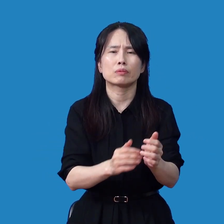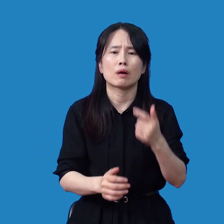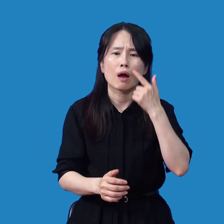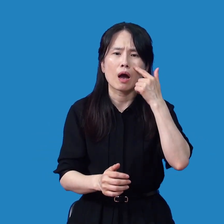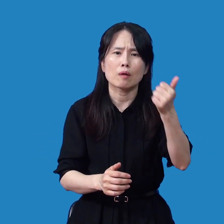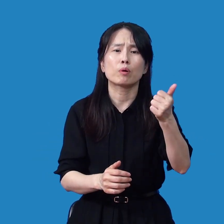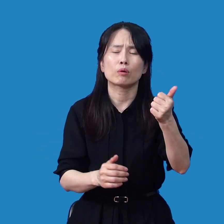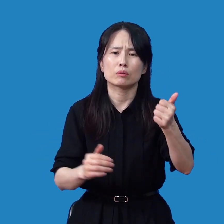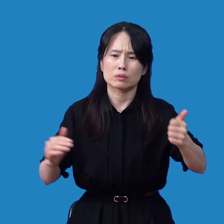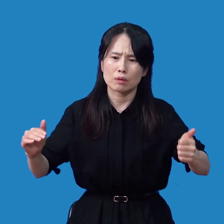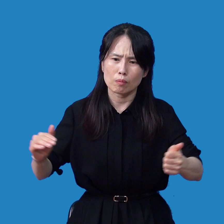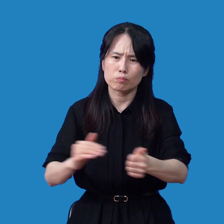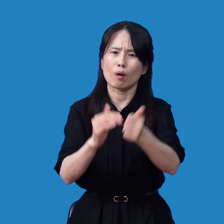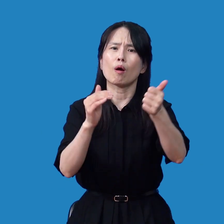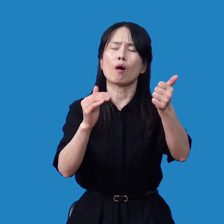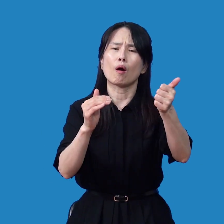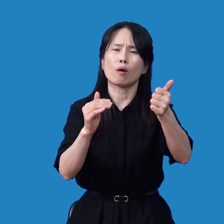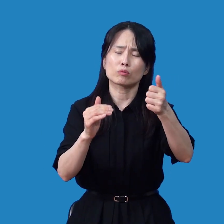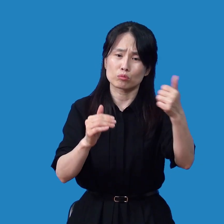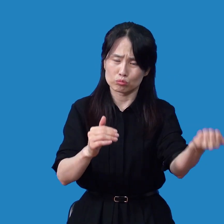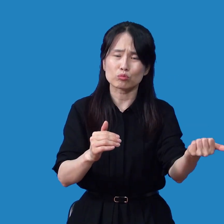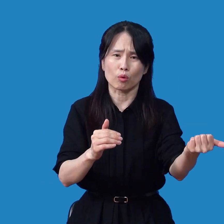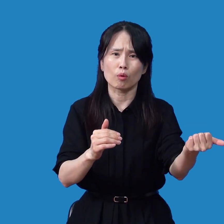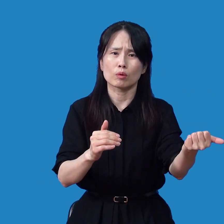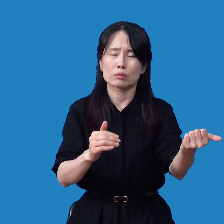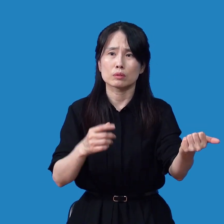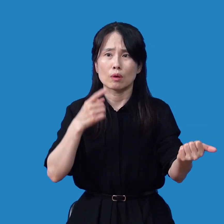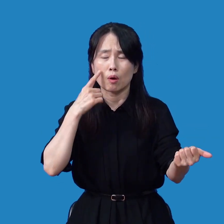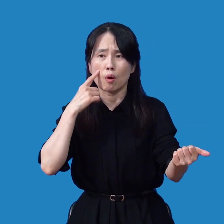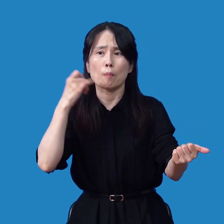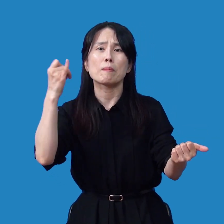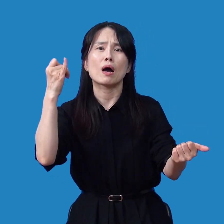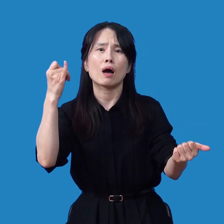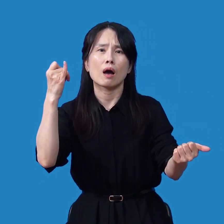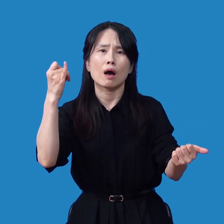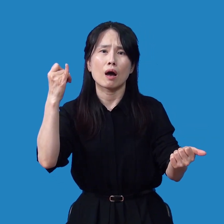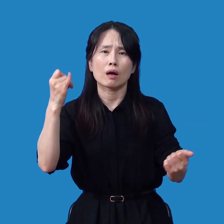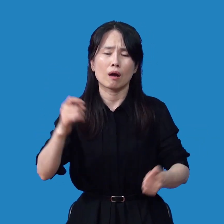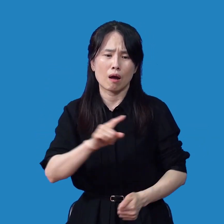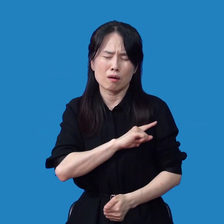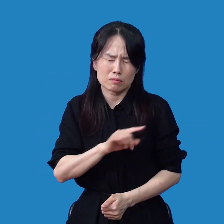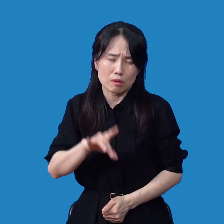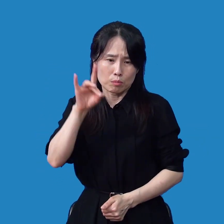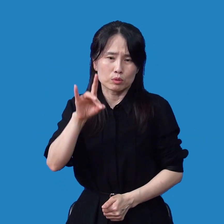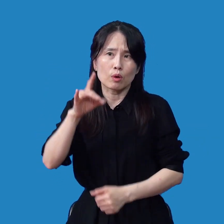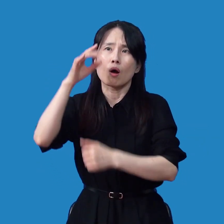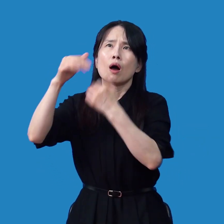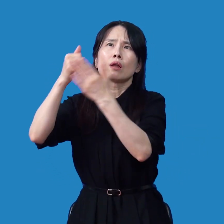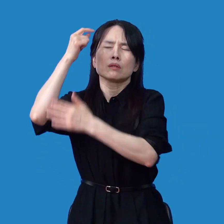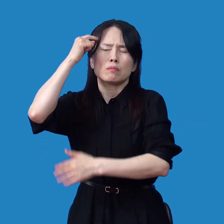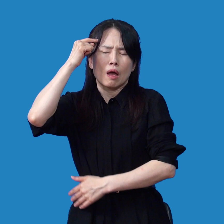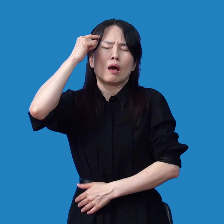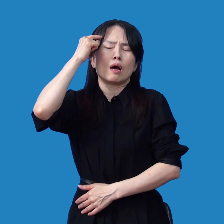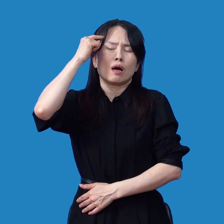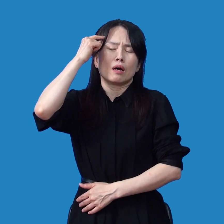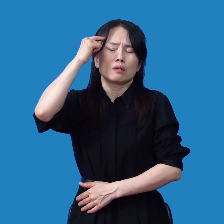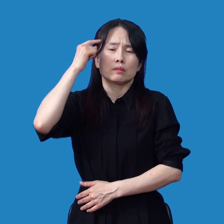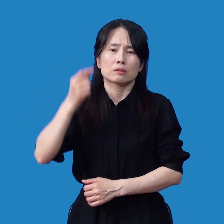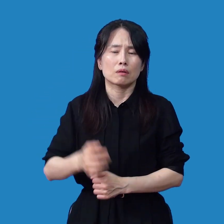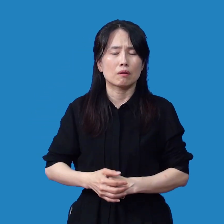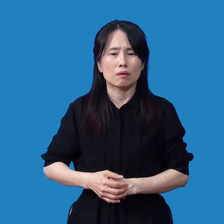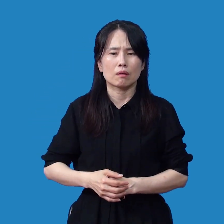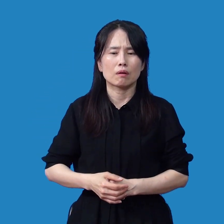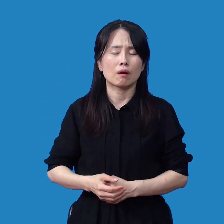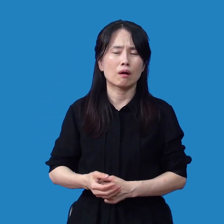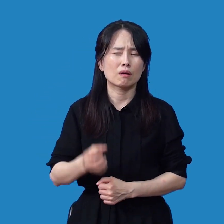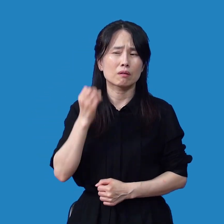아버지가 사고를 만났다는 소식을 듣자마자 어머니는 제일 먼저 하나님을 떠올렸다고 합니다. 그동안